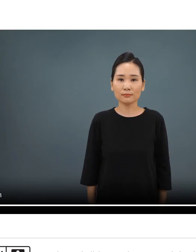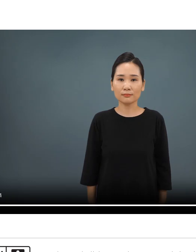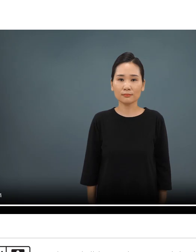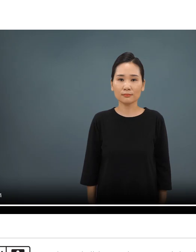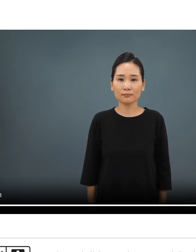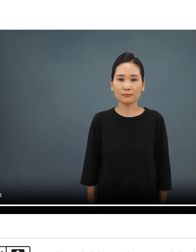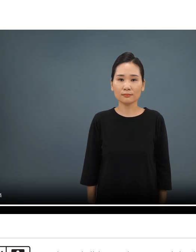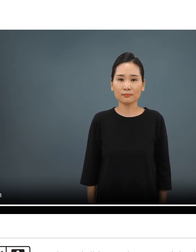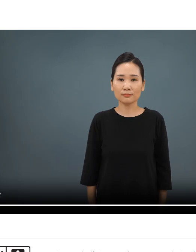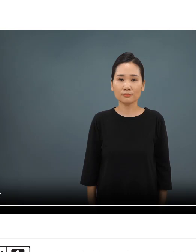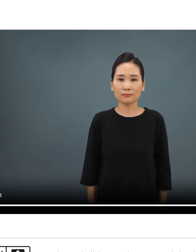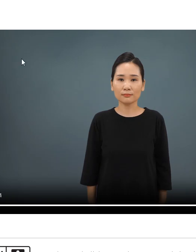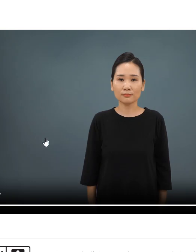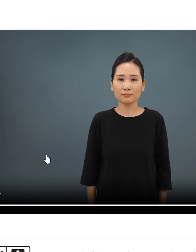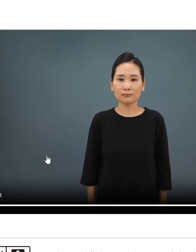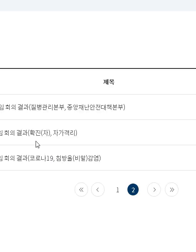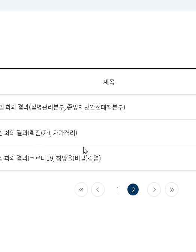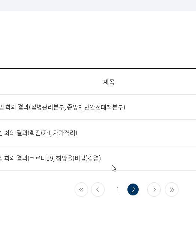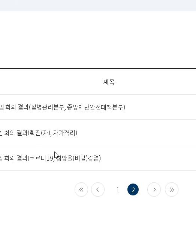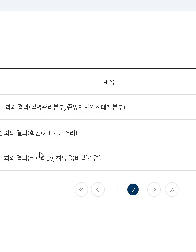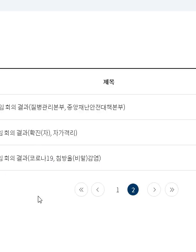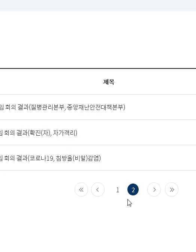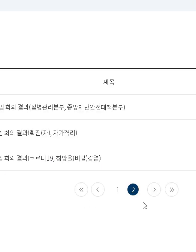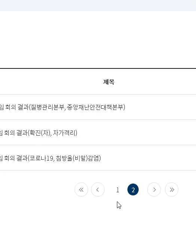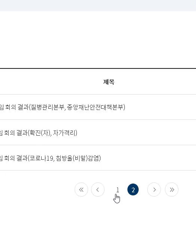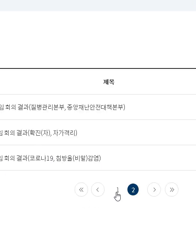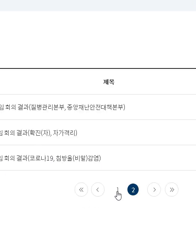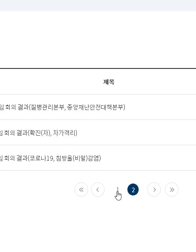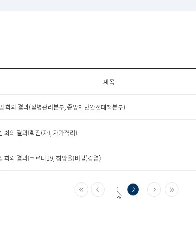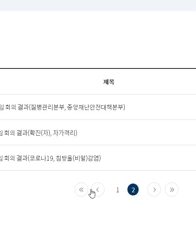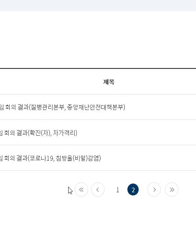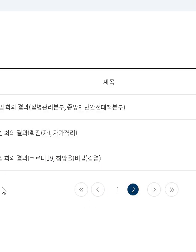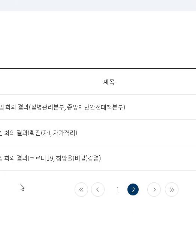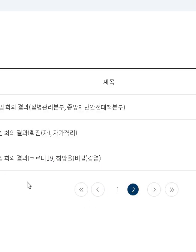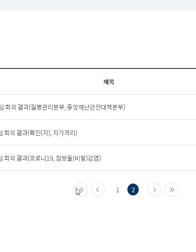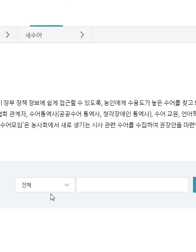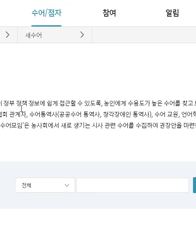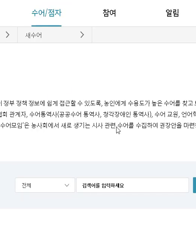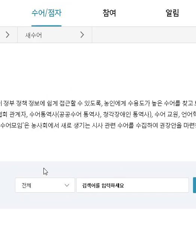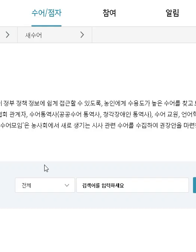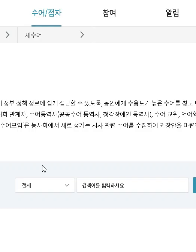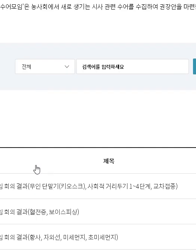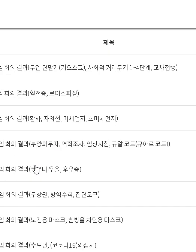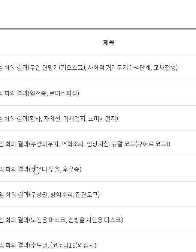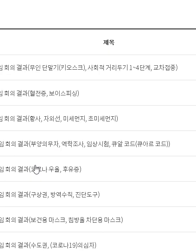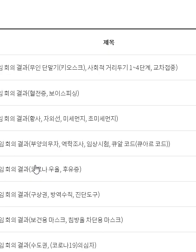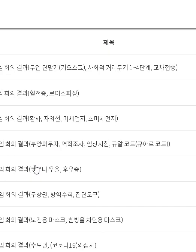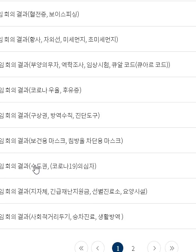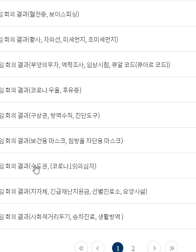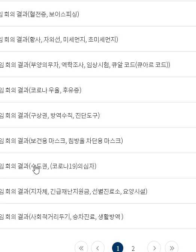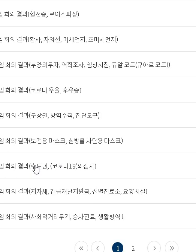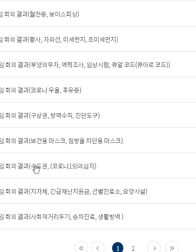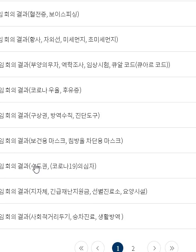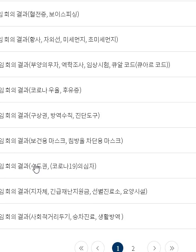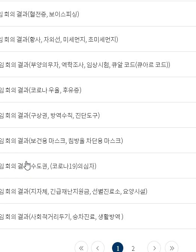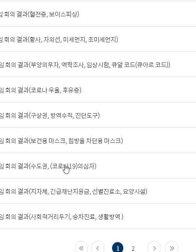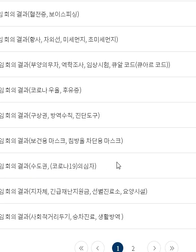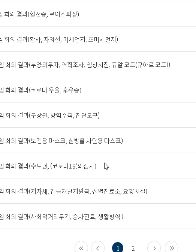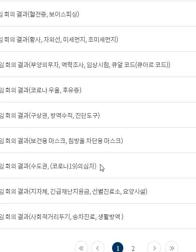어, 근데 그것도 뭐 이게 기왕에 뭐 여기 또 보신 김에 이게 한국 수화답게 조어된 경우도 있는데